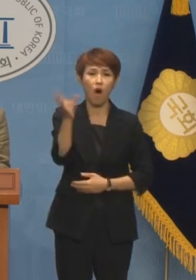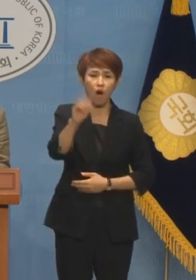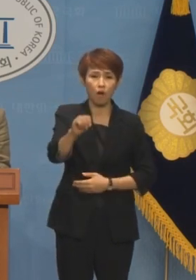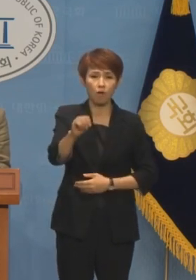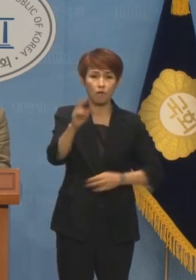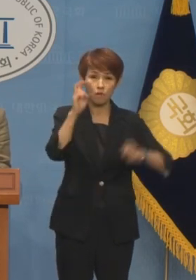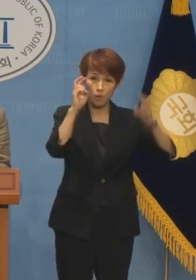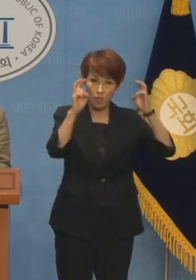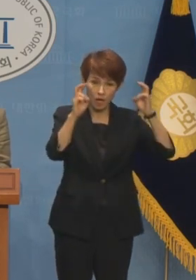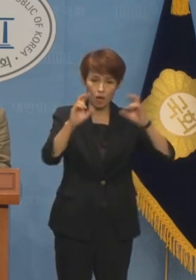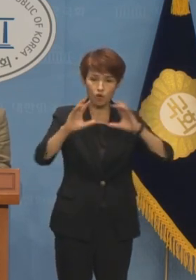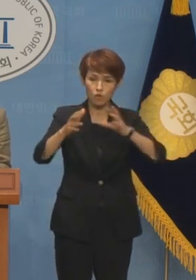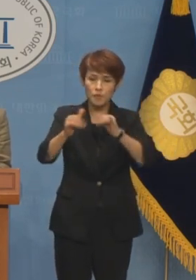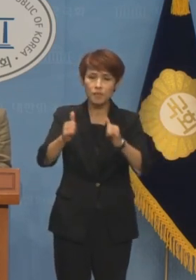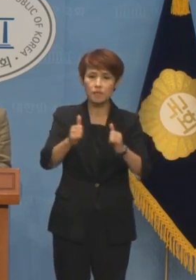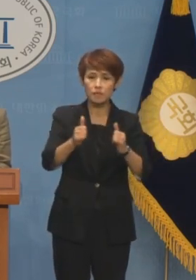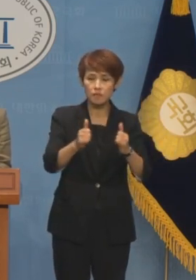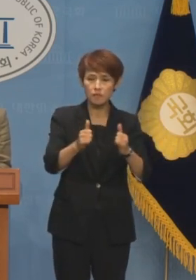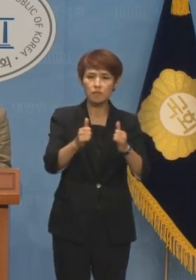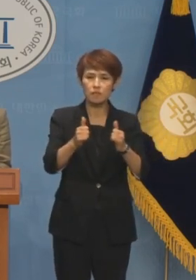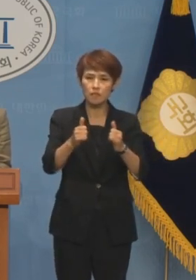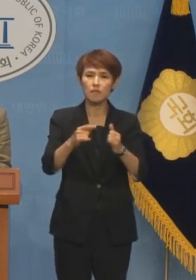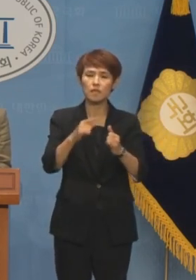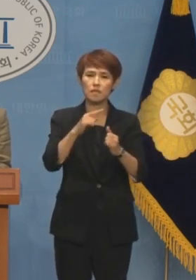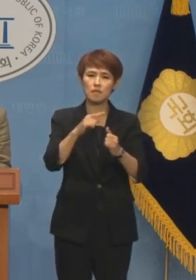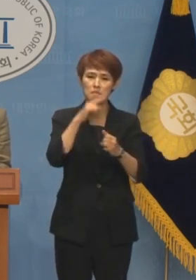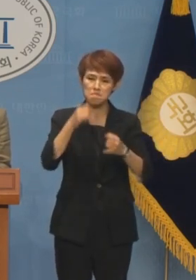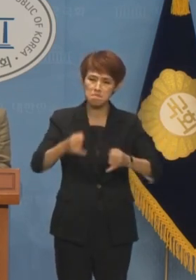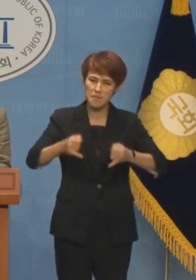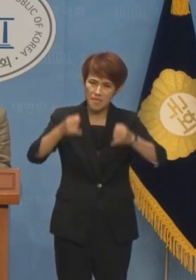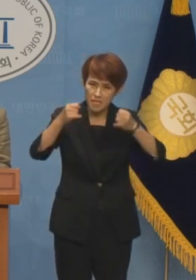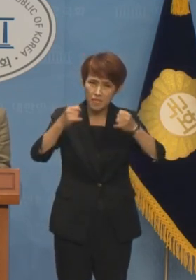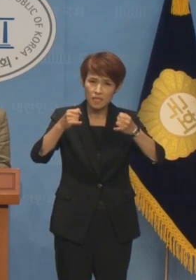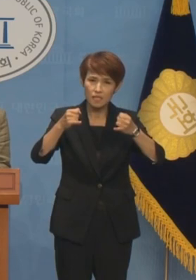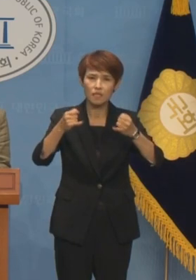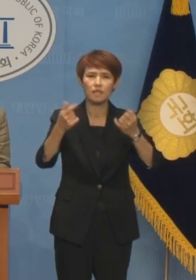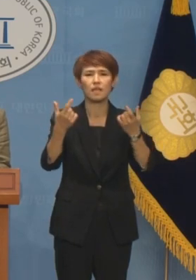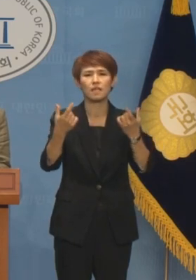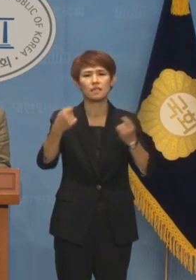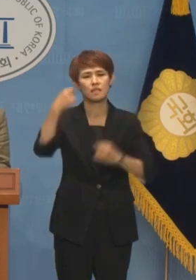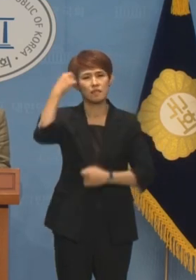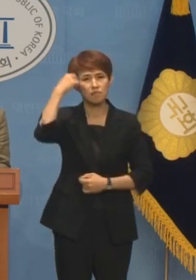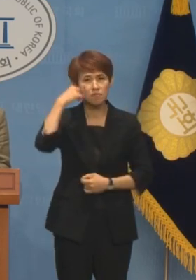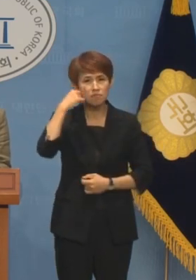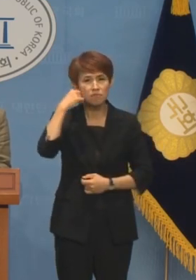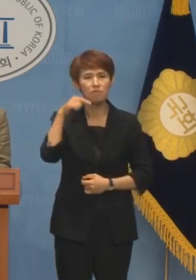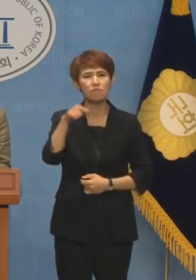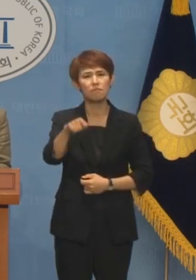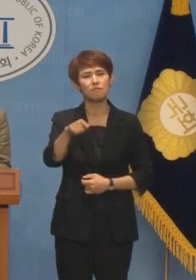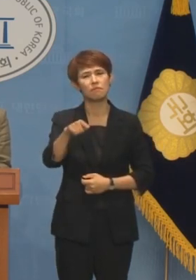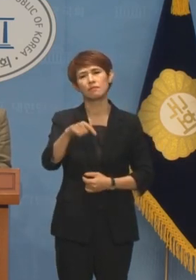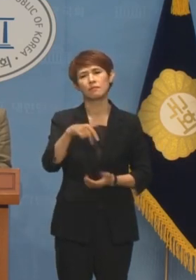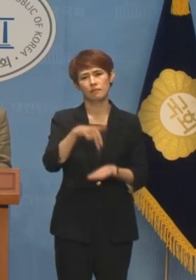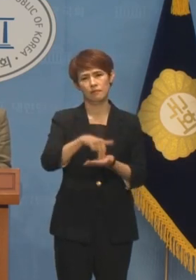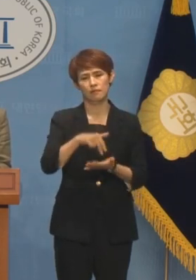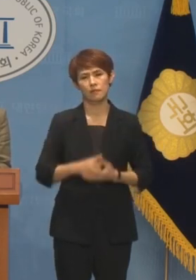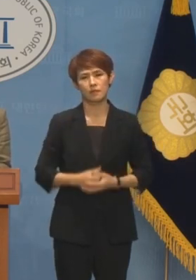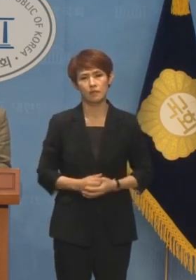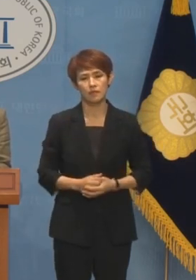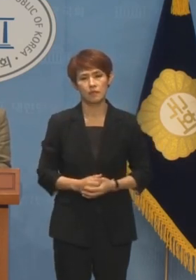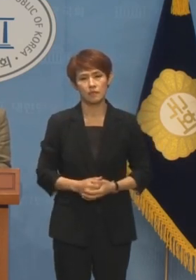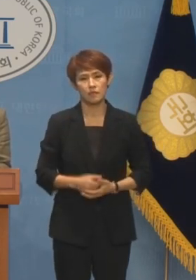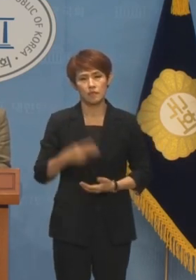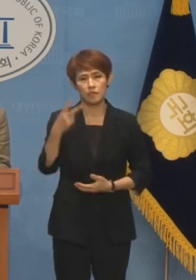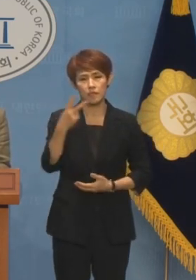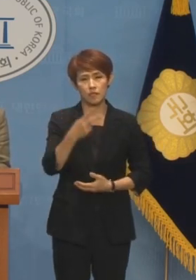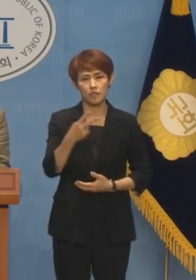기업이 국민께 진 빚, 부채라 부르지 못하는 어처구니 없는 현실에 대한 이야기입니다.